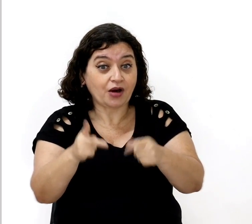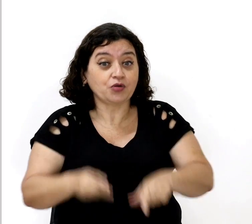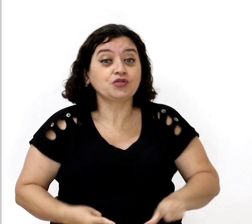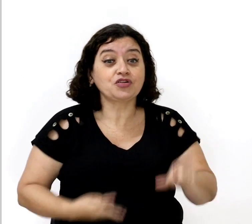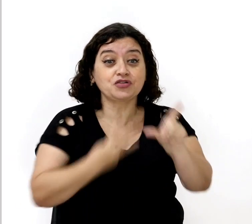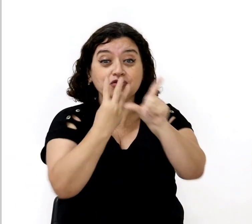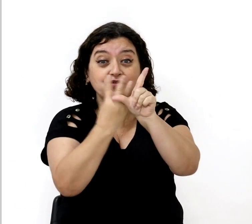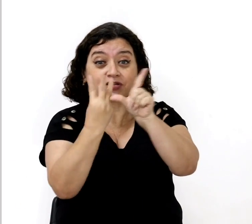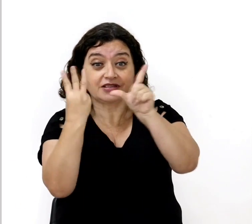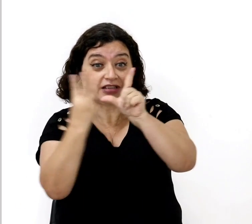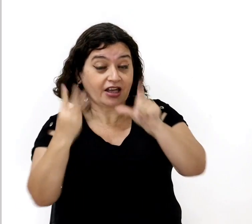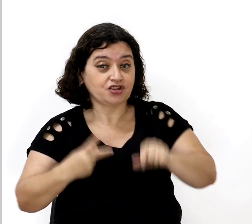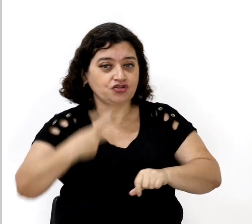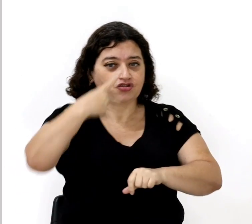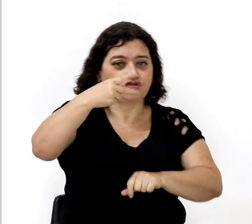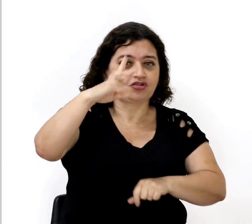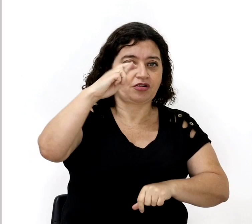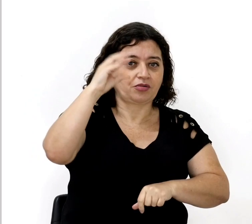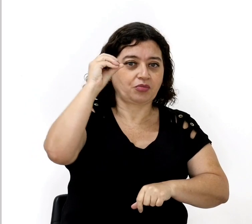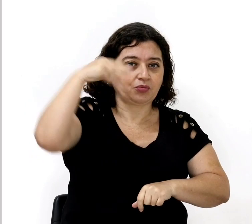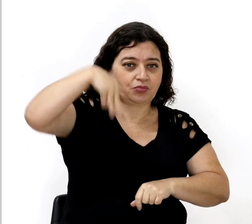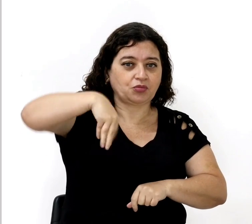nosso novo site,